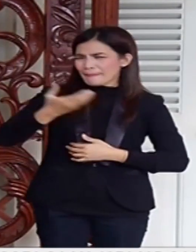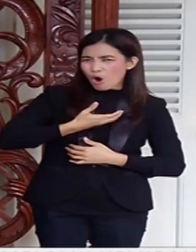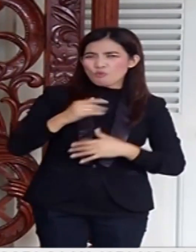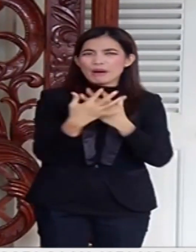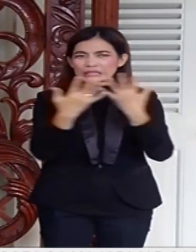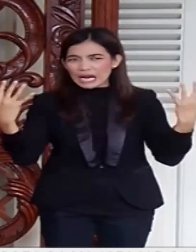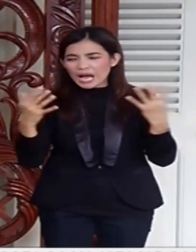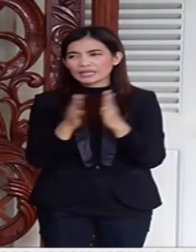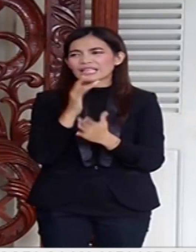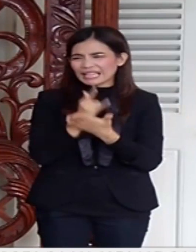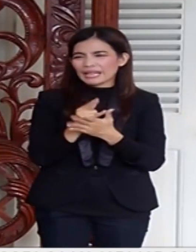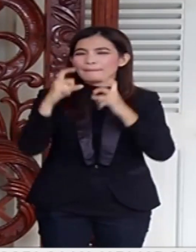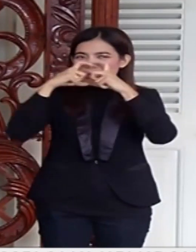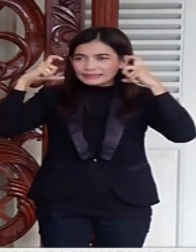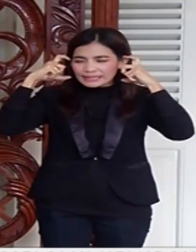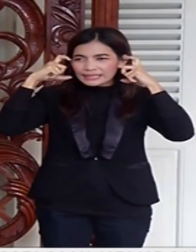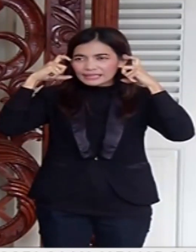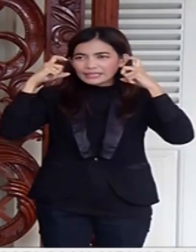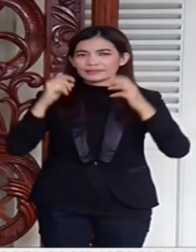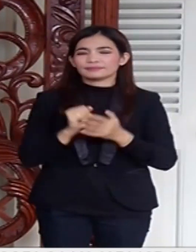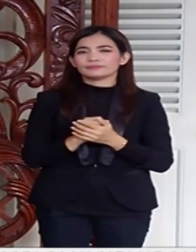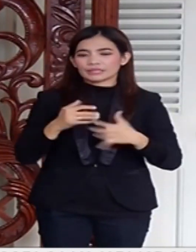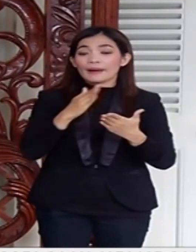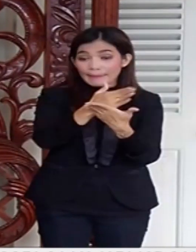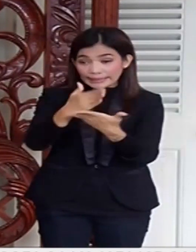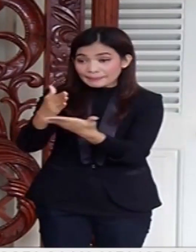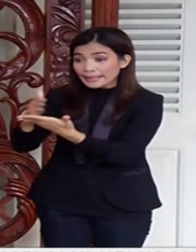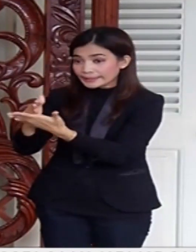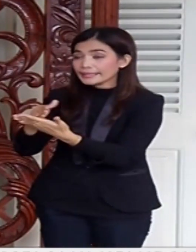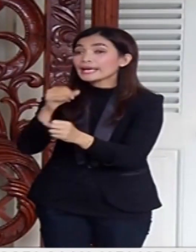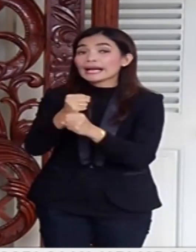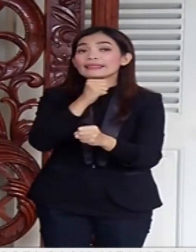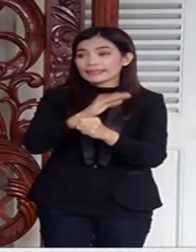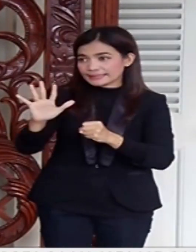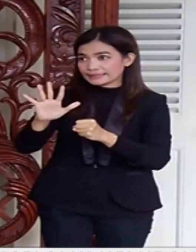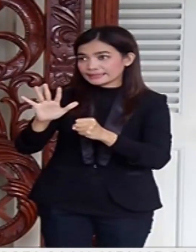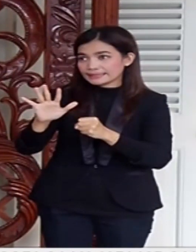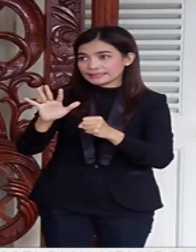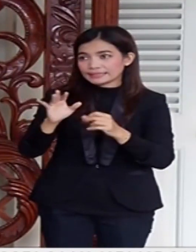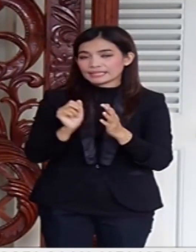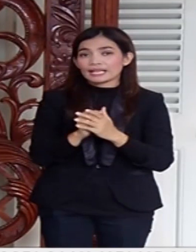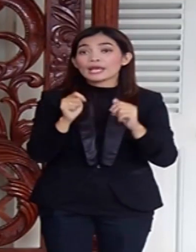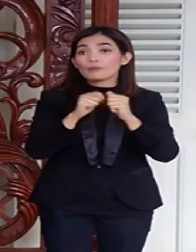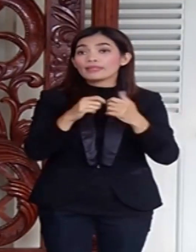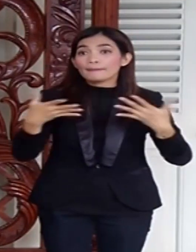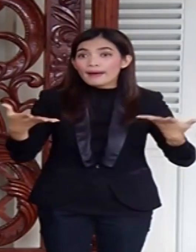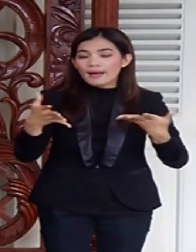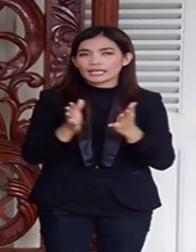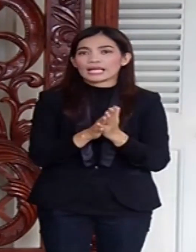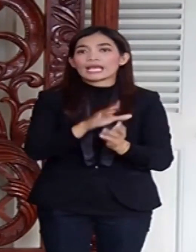masyarakat lebih banyak menggunakan masker dan kita nanti akan bagikan secara cuma-cuma Nanti lewat menggunakan jalur